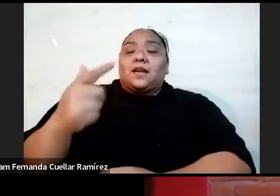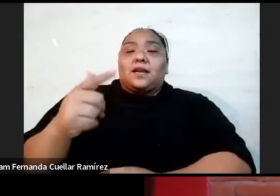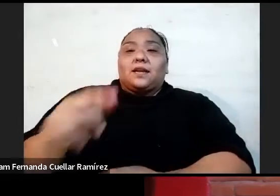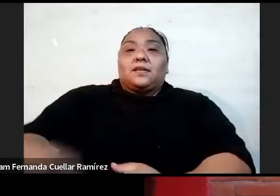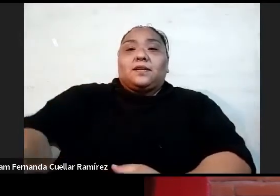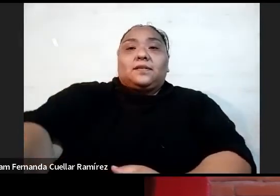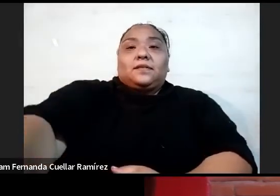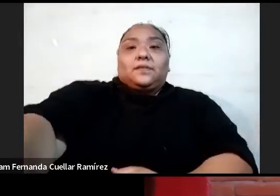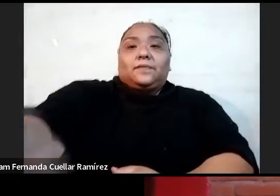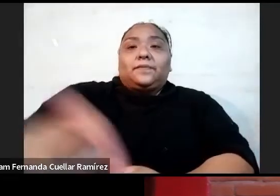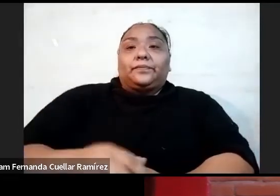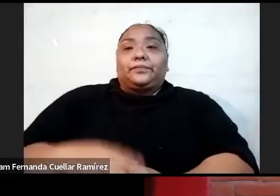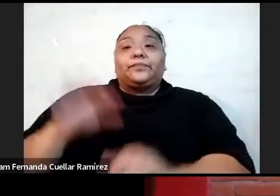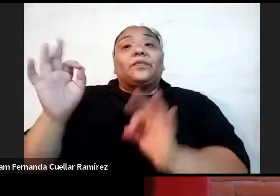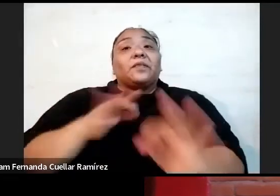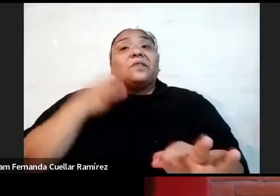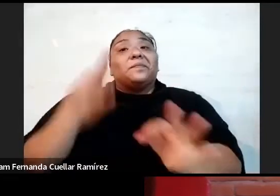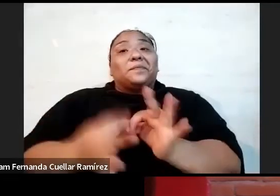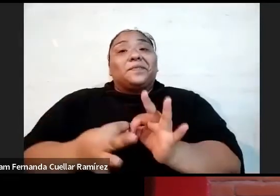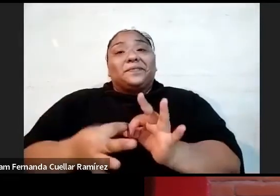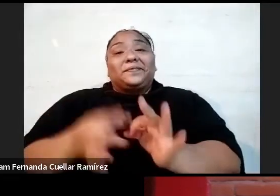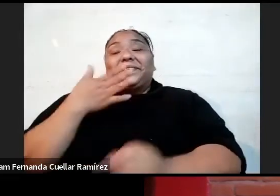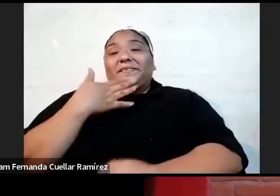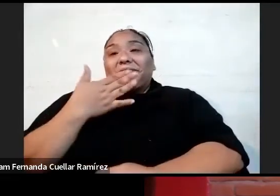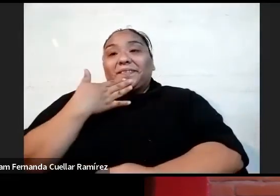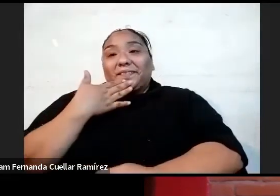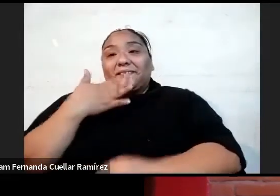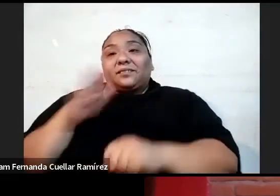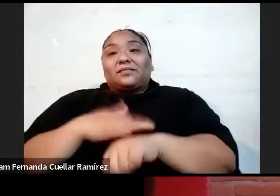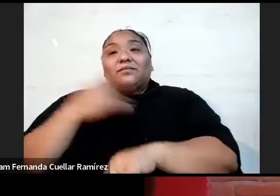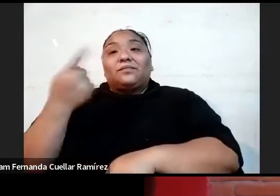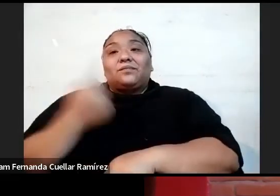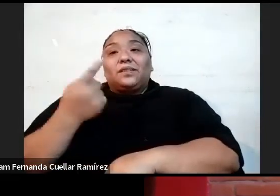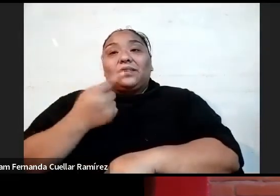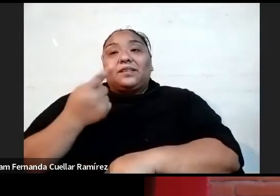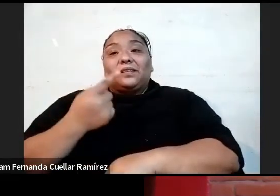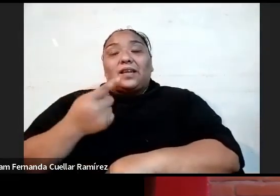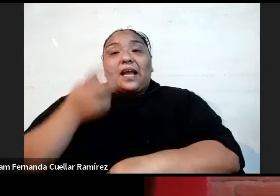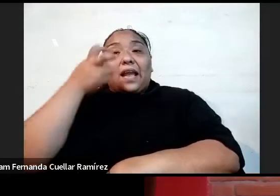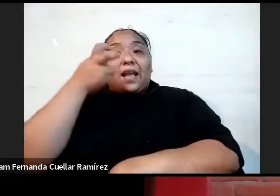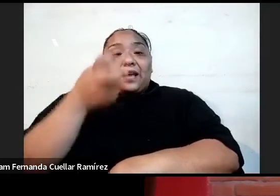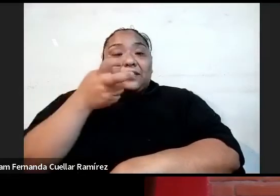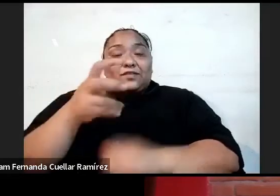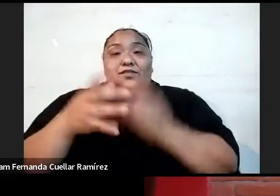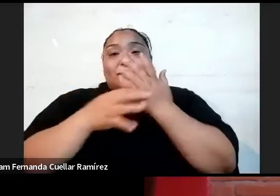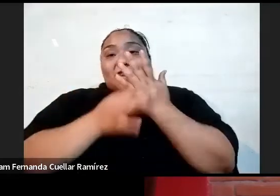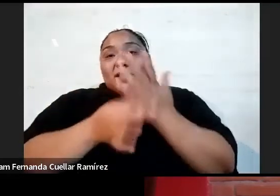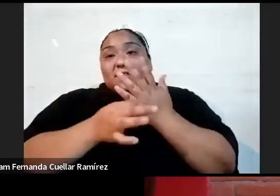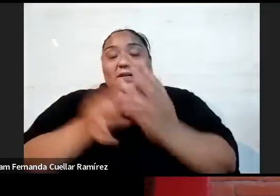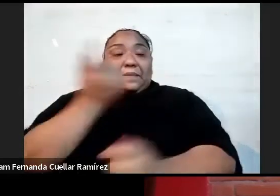Perfecto, porque bueno, justamente esto que dices me gusta mucho porque